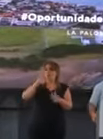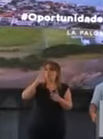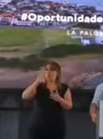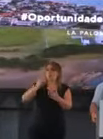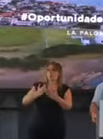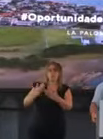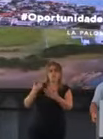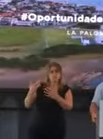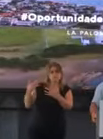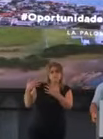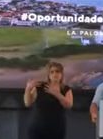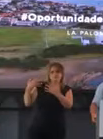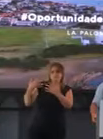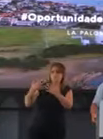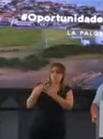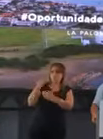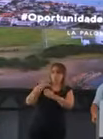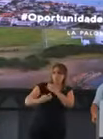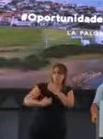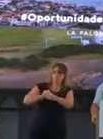últimos 4 años.